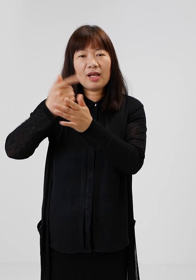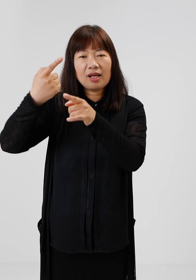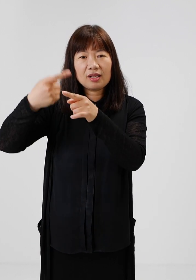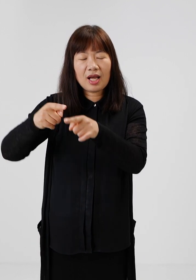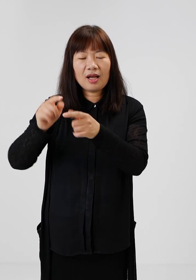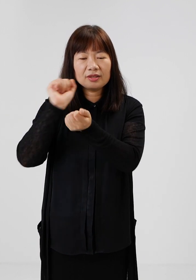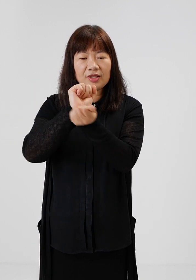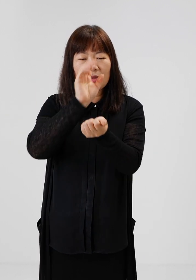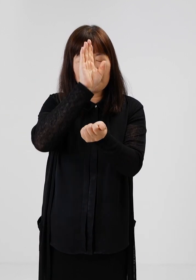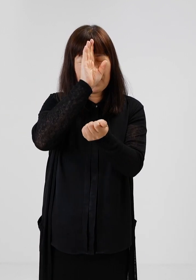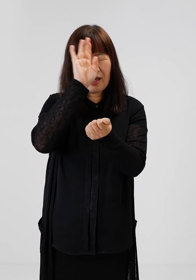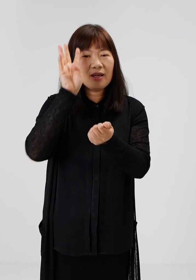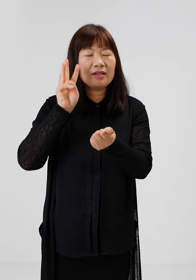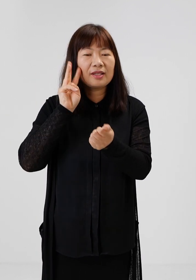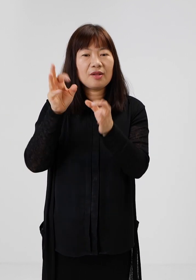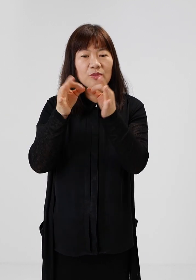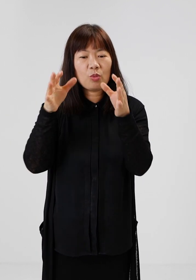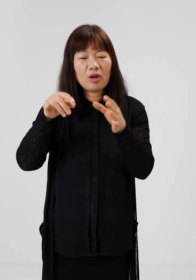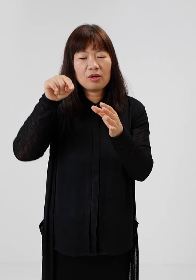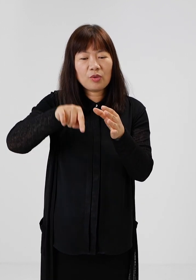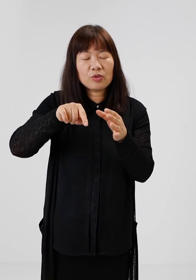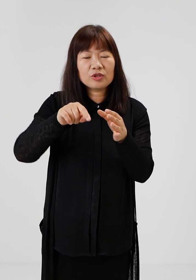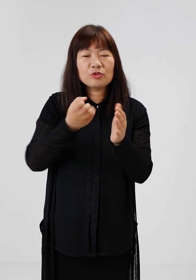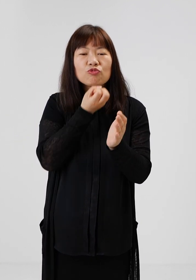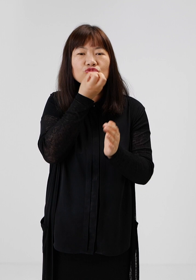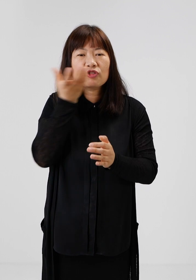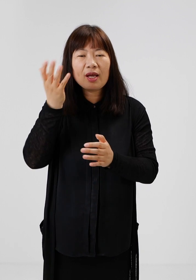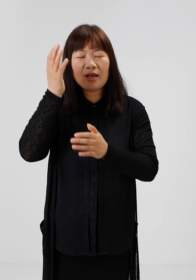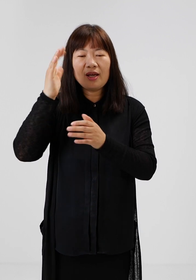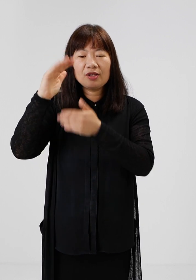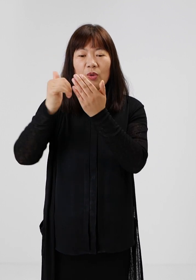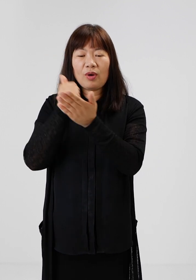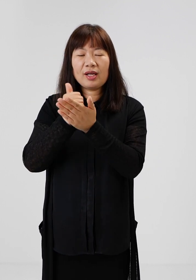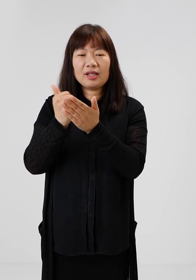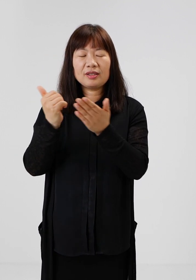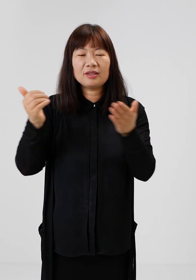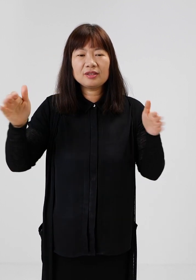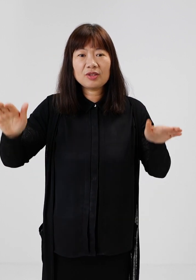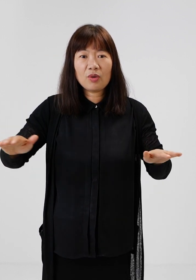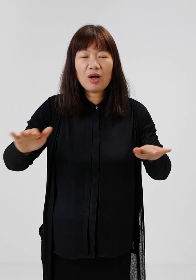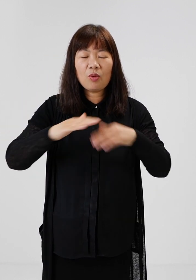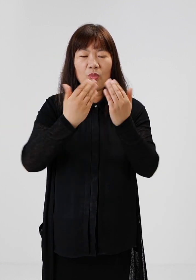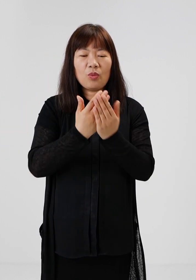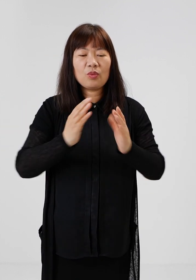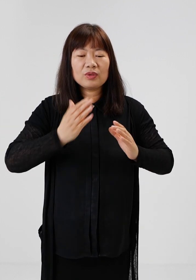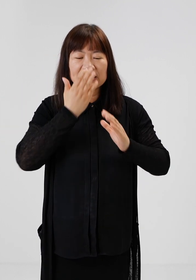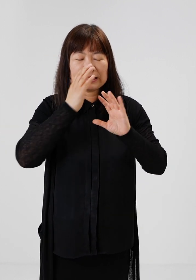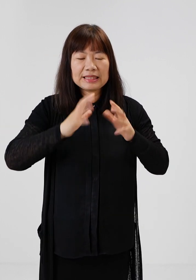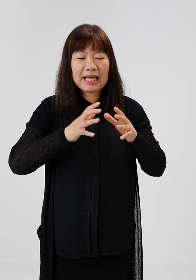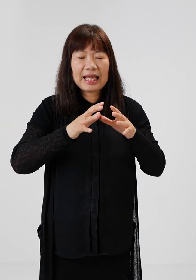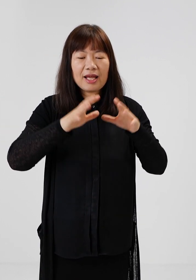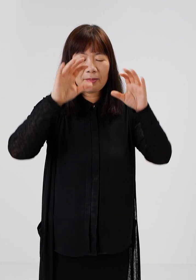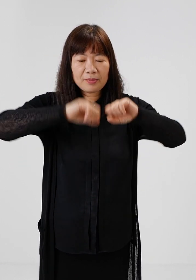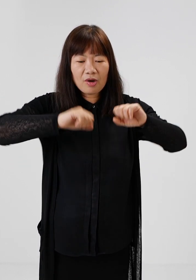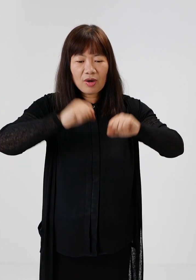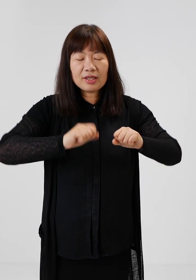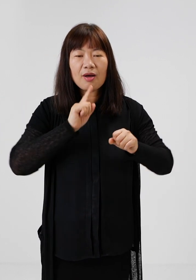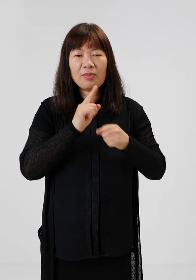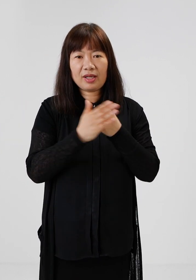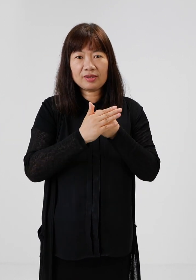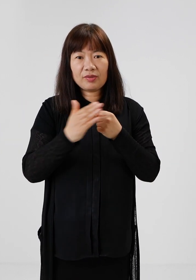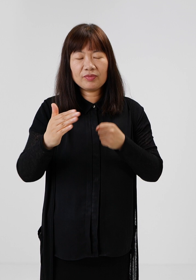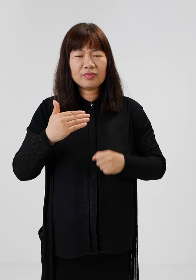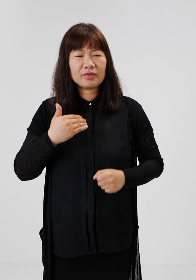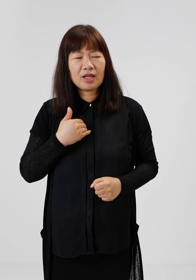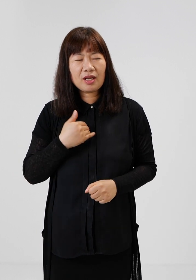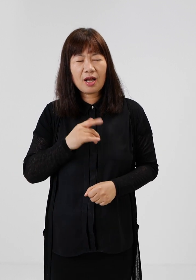곧 전염병이 사흘 동안 이 땅에 유행하며 여호와의 천사가 이스라엘 온 지경을 멸하리든지라고 하셨나니